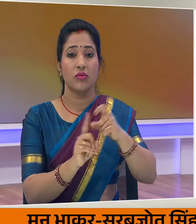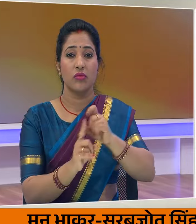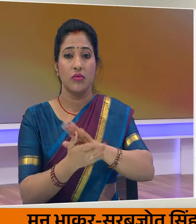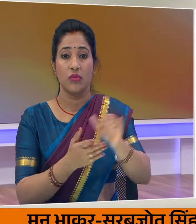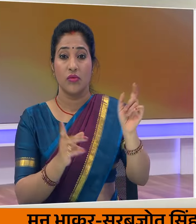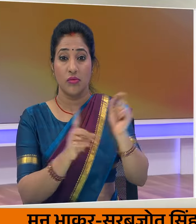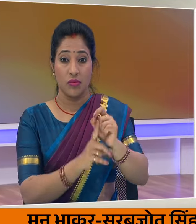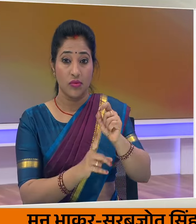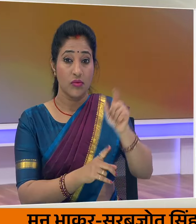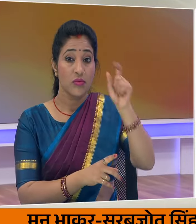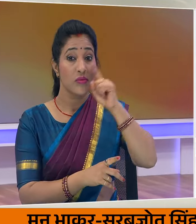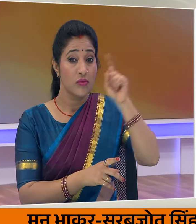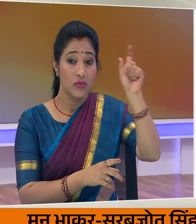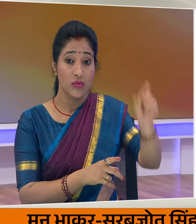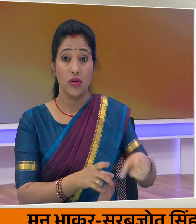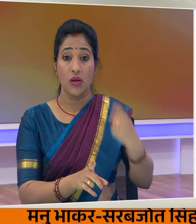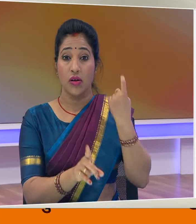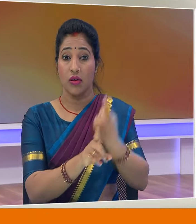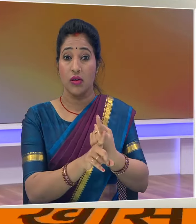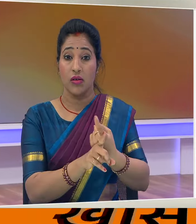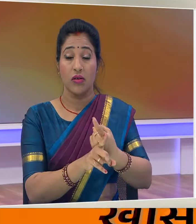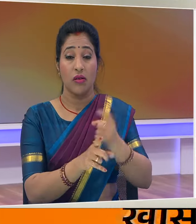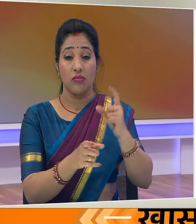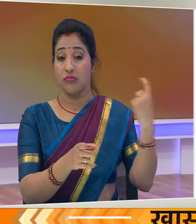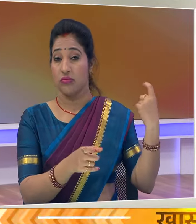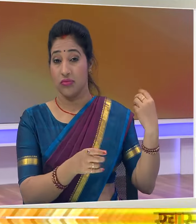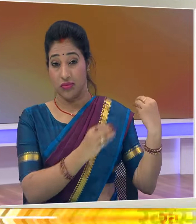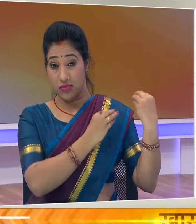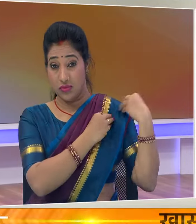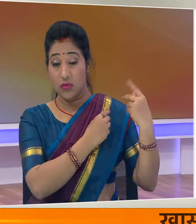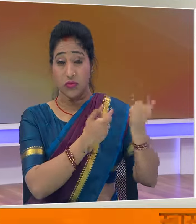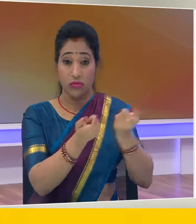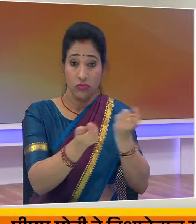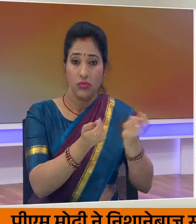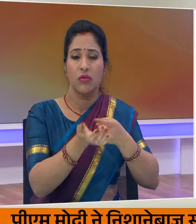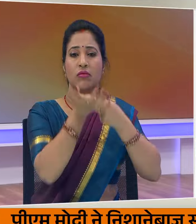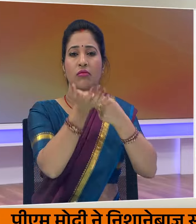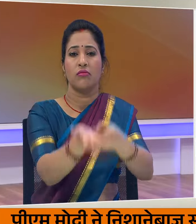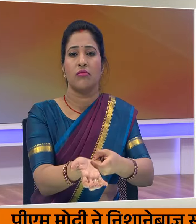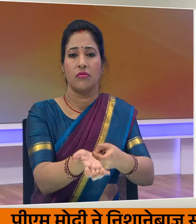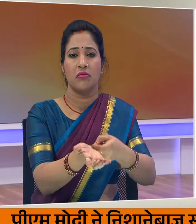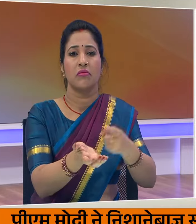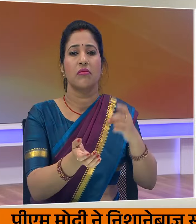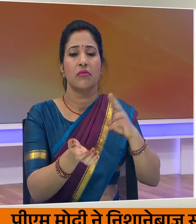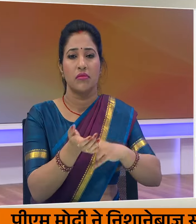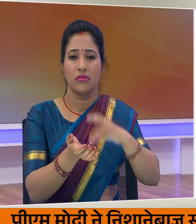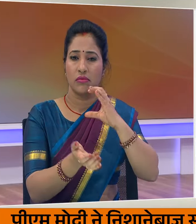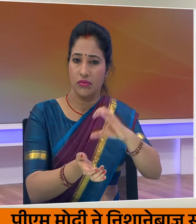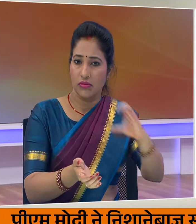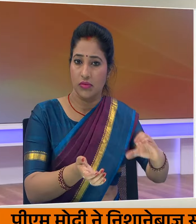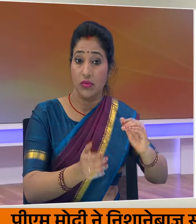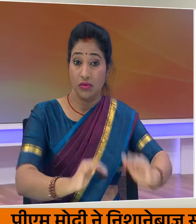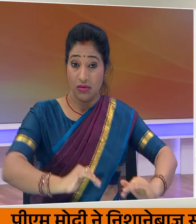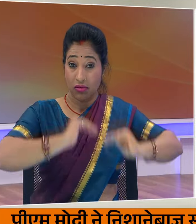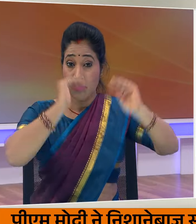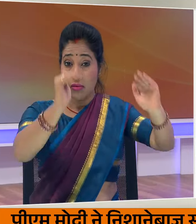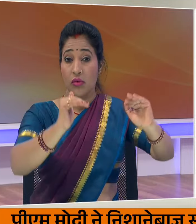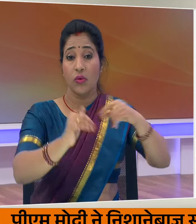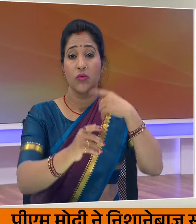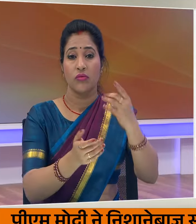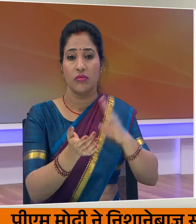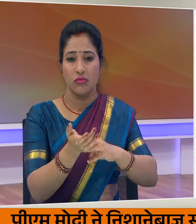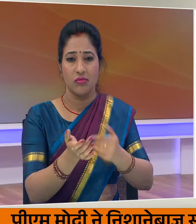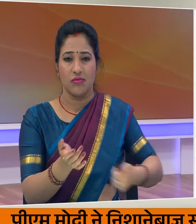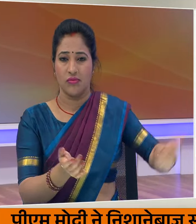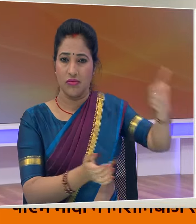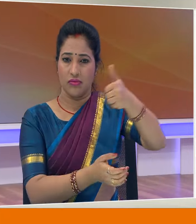को आज कर्नल कमांडेंट की उपाधि से सम्मानित किया गया। एनसीसी के अपर महानिदेशक मेजर